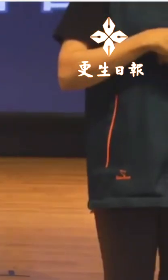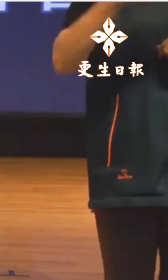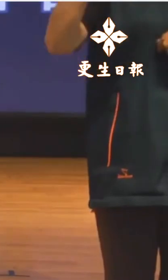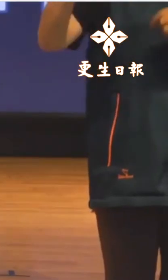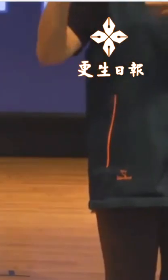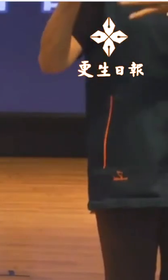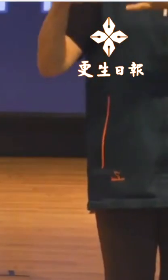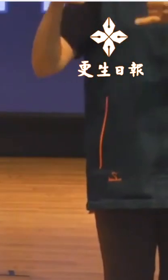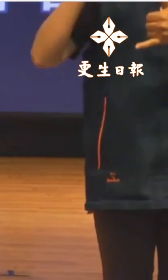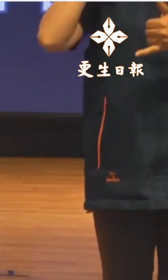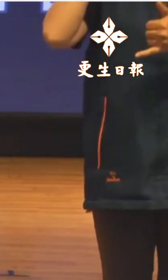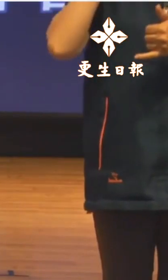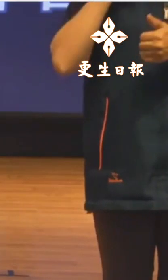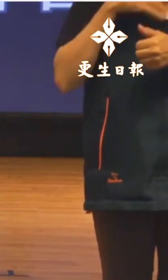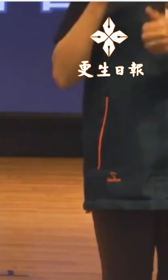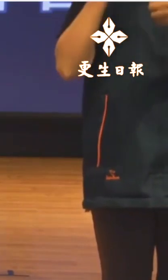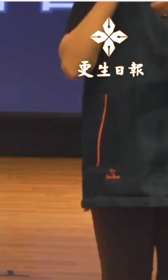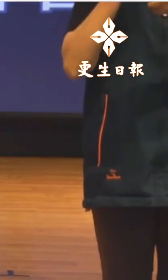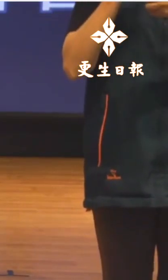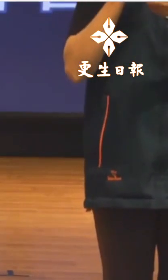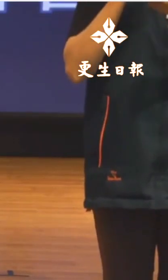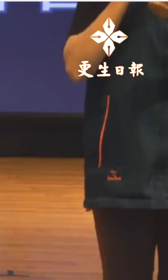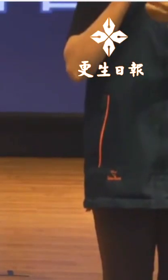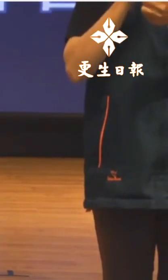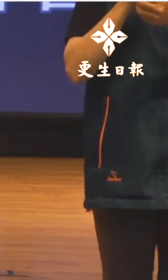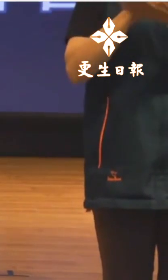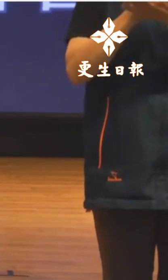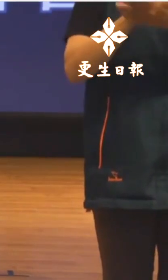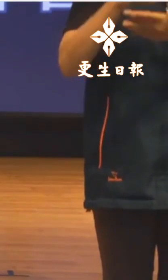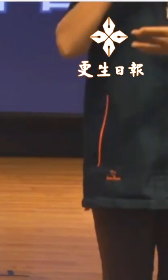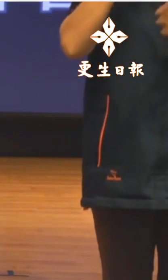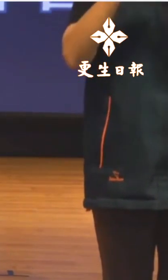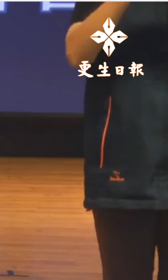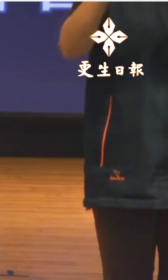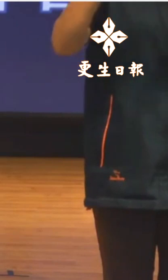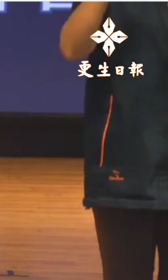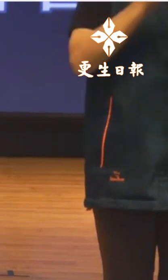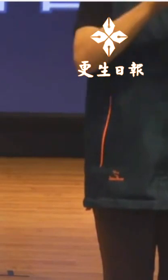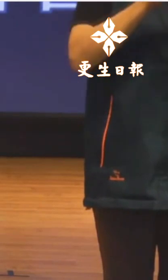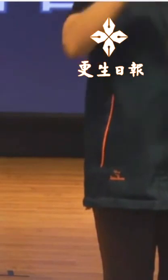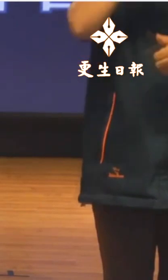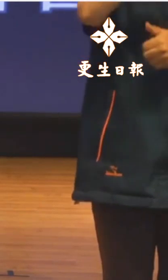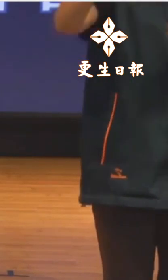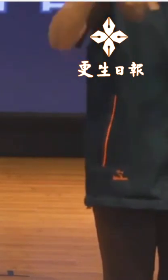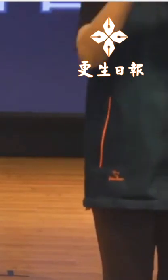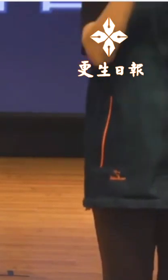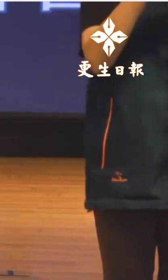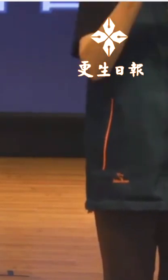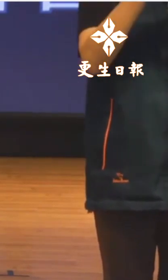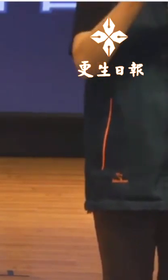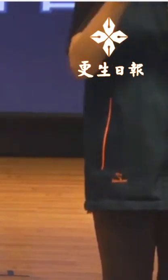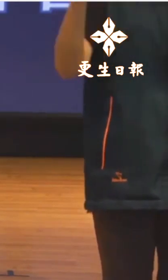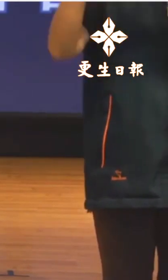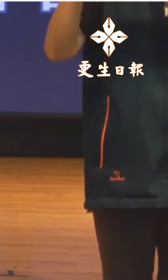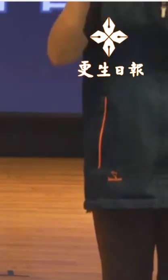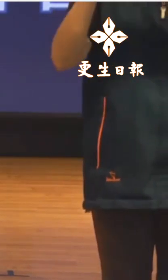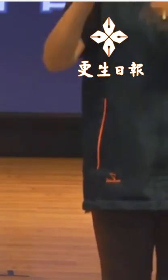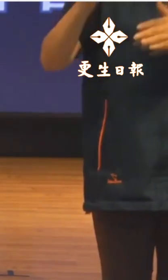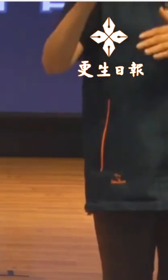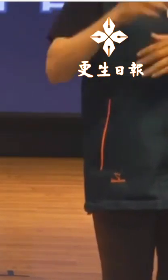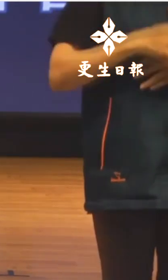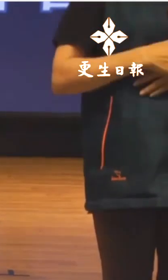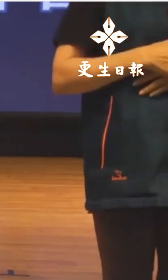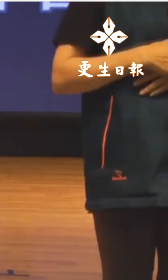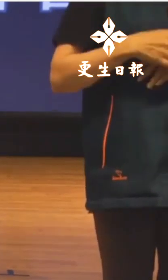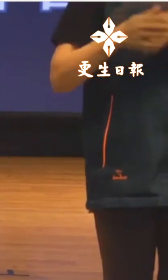这个9个学生，待会在医调的过程中，这个朱家祥局长会为大家说明大概是哪一些学校。那